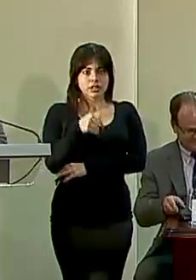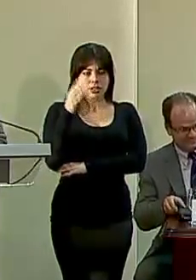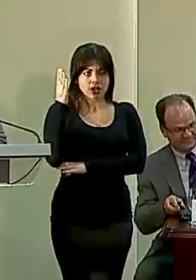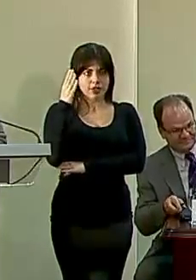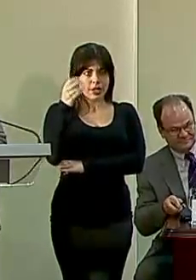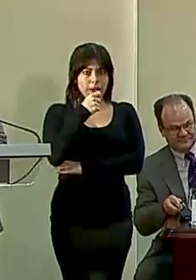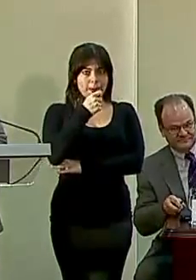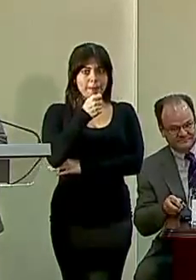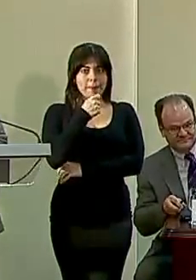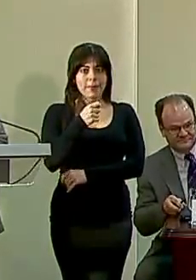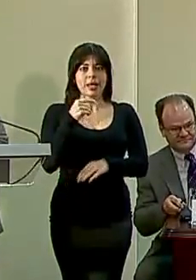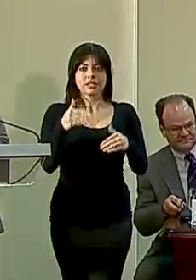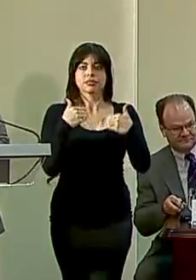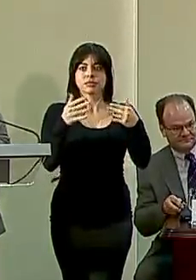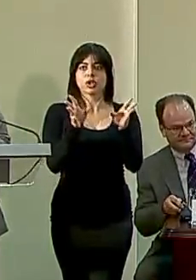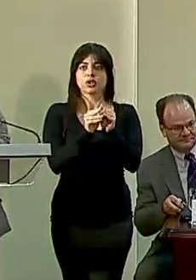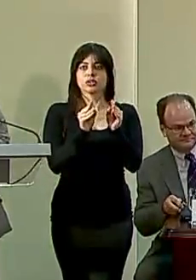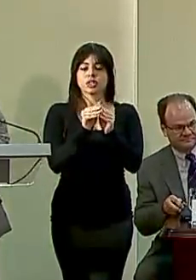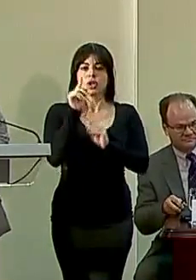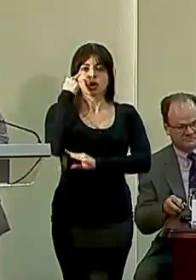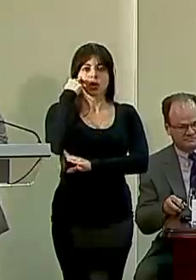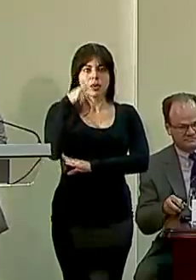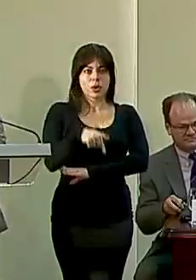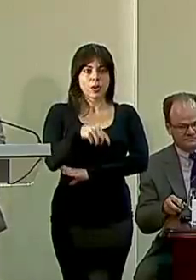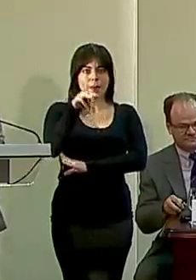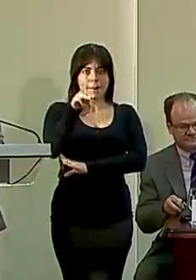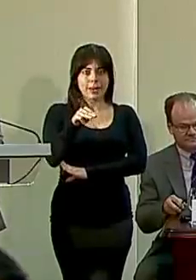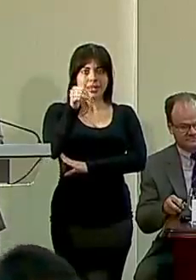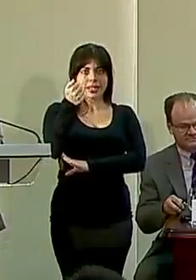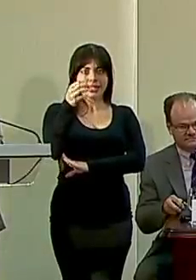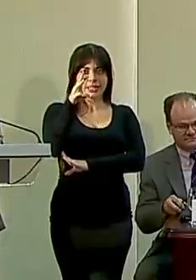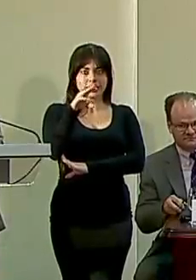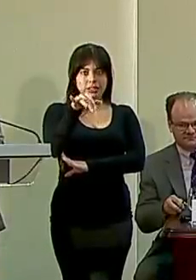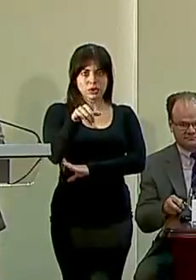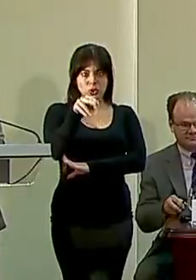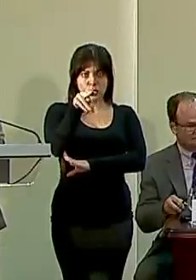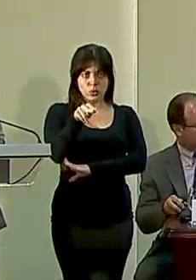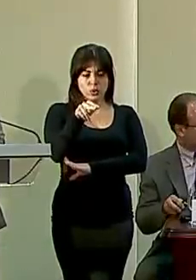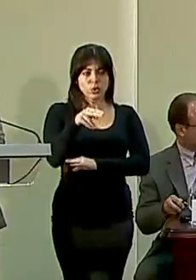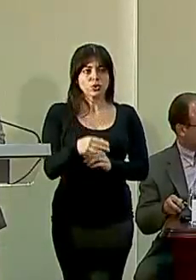conferencia de prensa posterior al Consejo de Gobierno el día de hoy, martes 16 de junio,